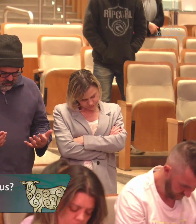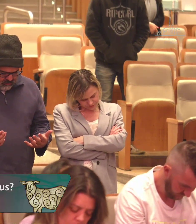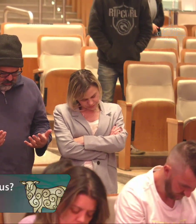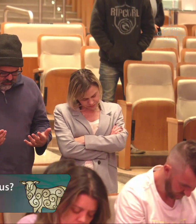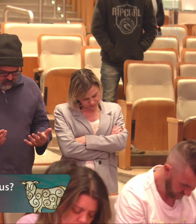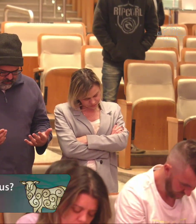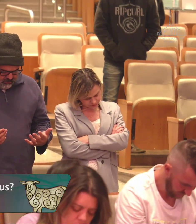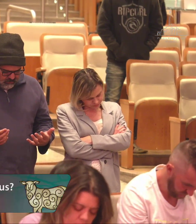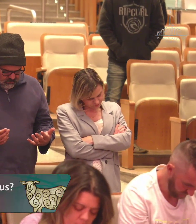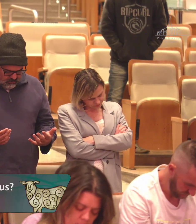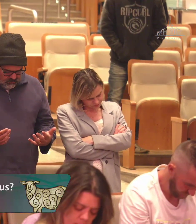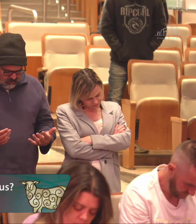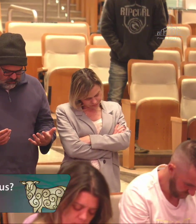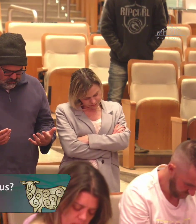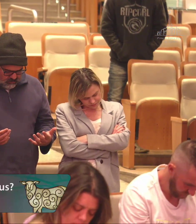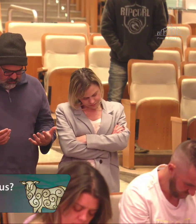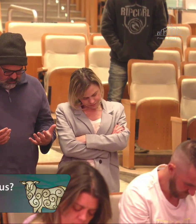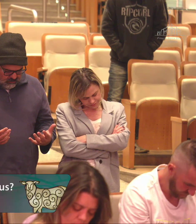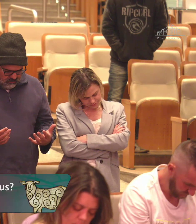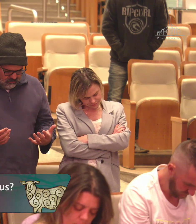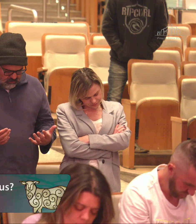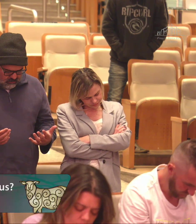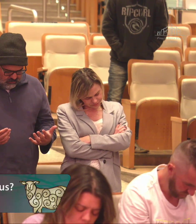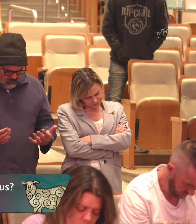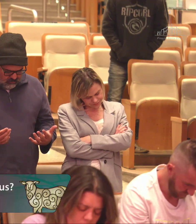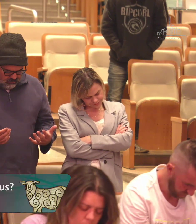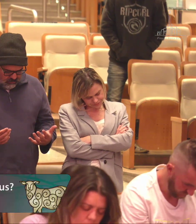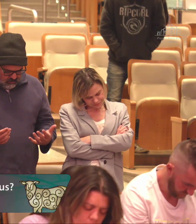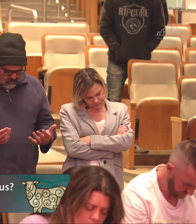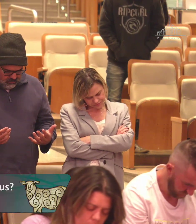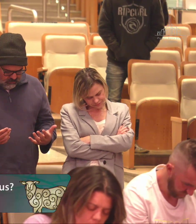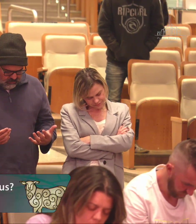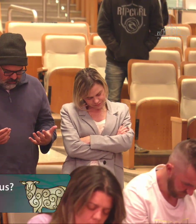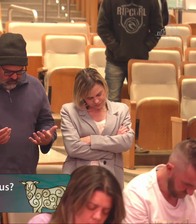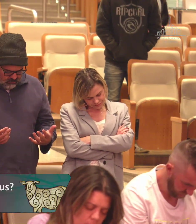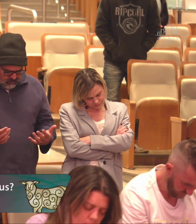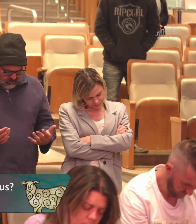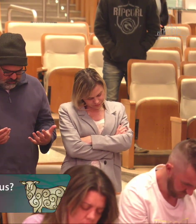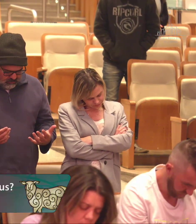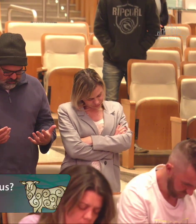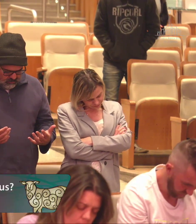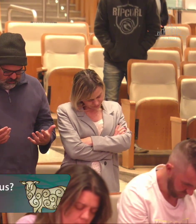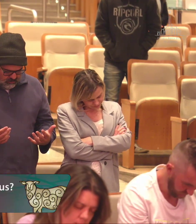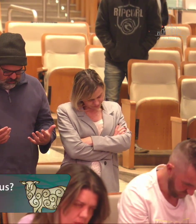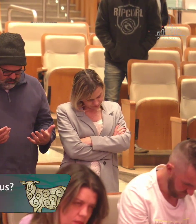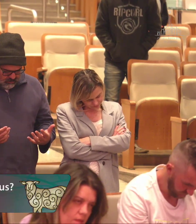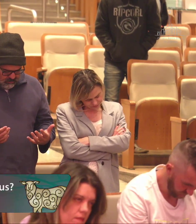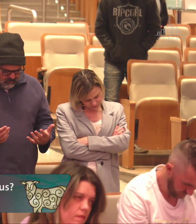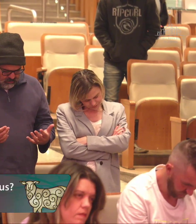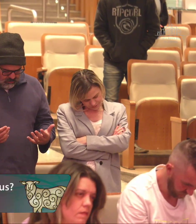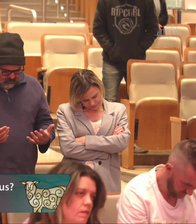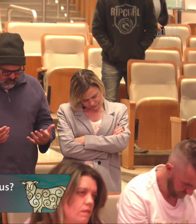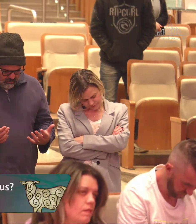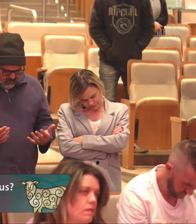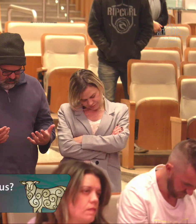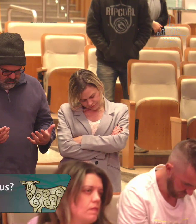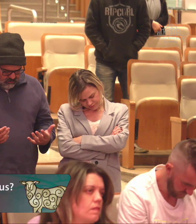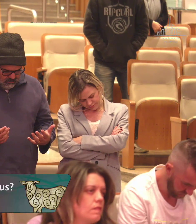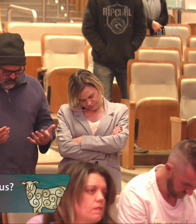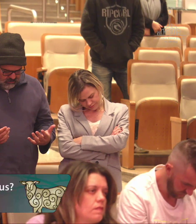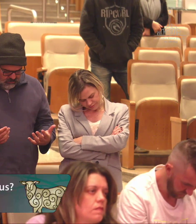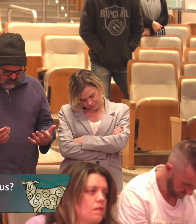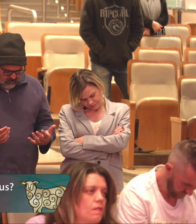própria vontade, a sua própria ideia de futuro, a sua própria ideia de sucesso, a sua própria ideia de